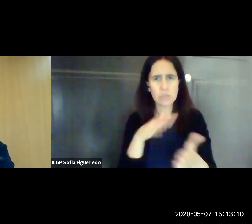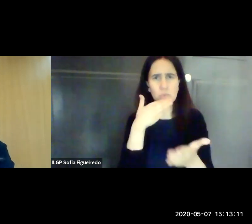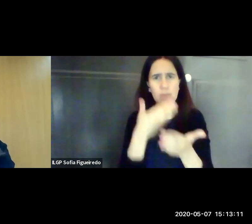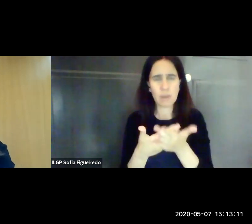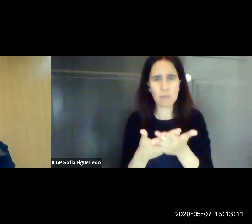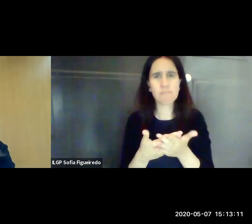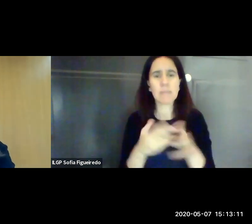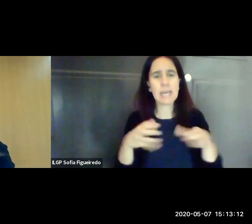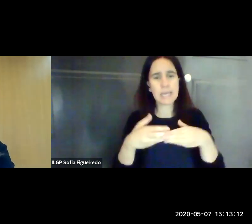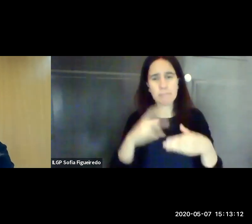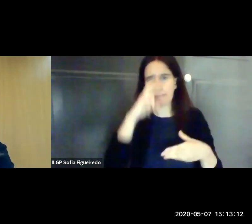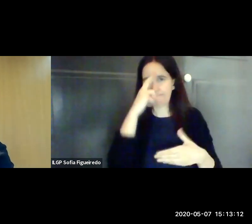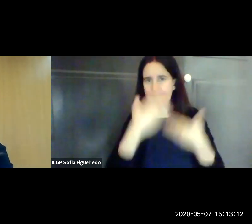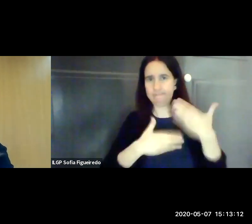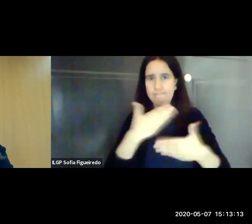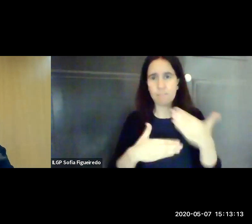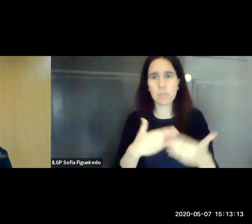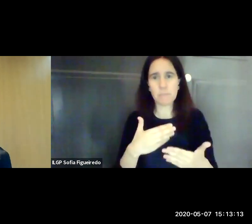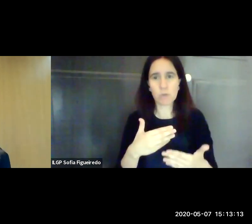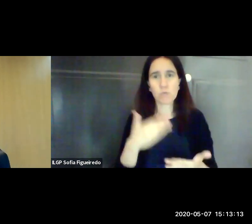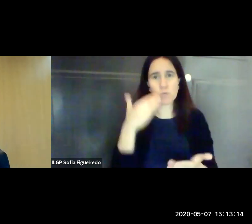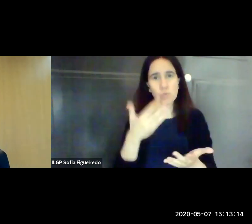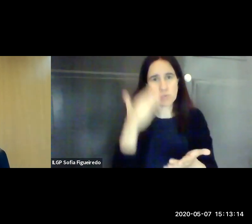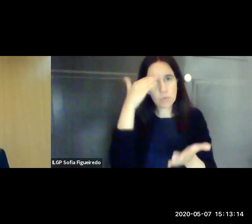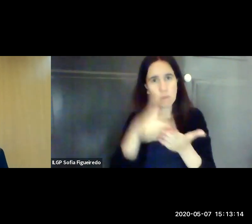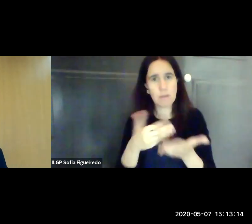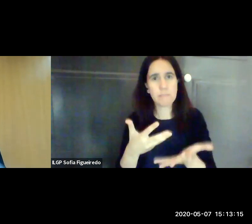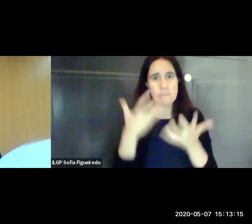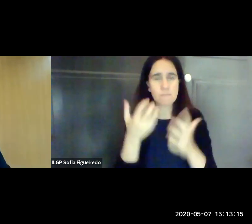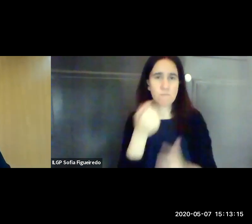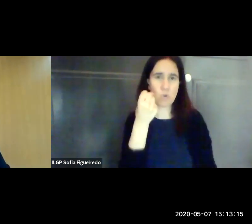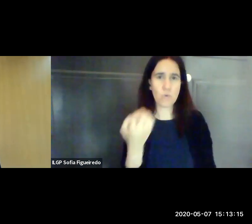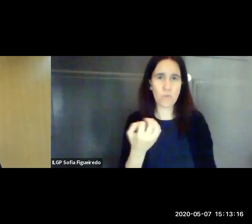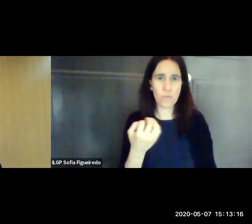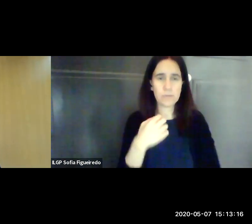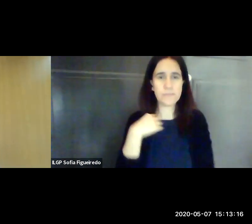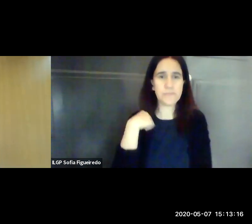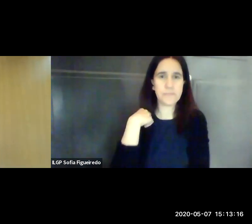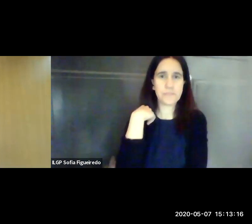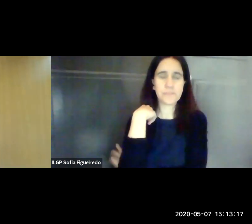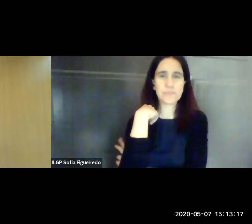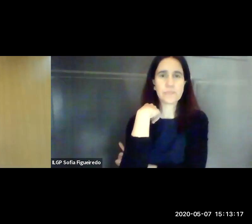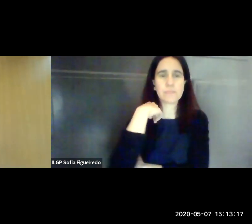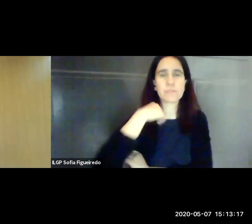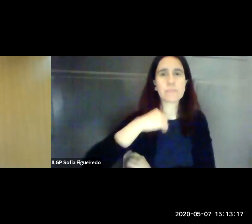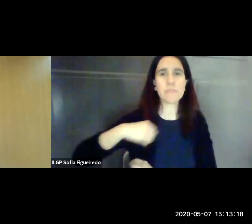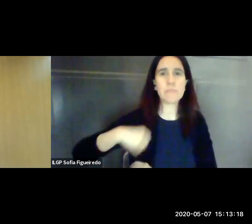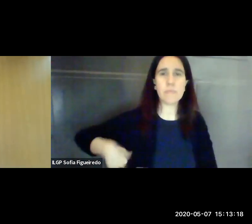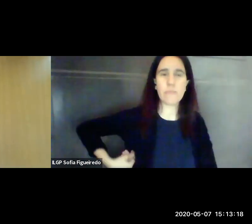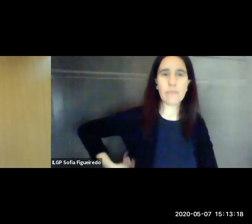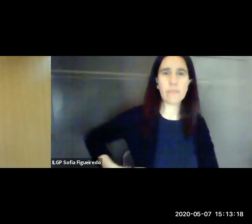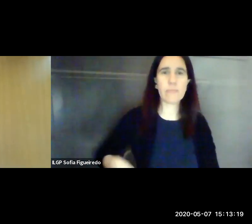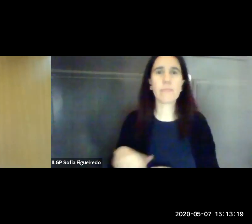equipas empenhadas e obter os resultados que nós desejamos. O desafio de comunicar com a equipa